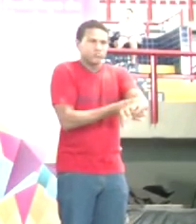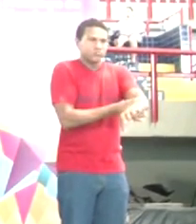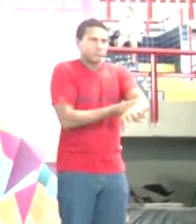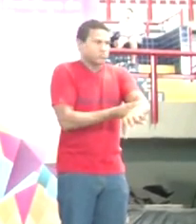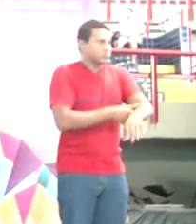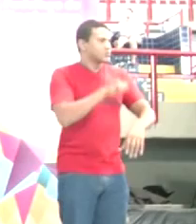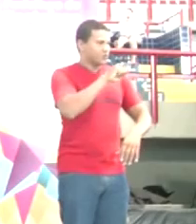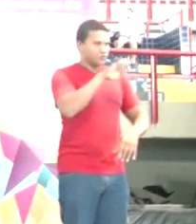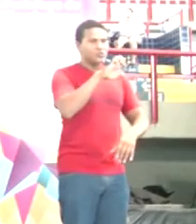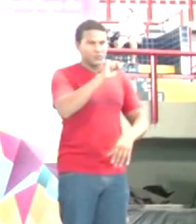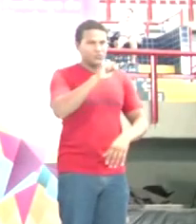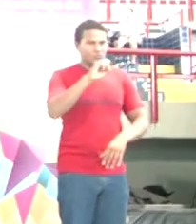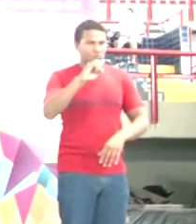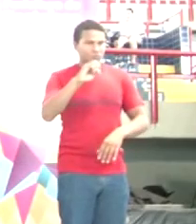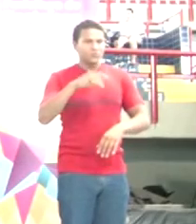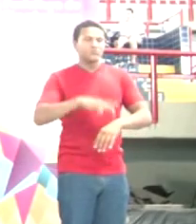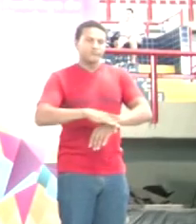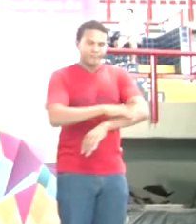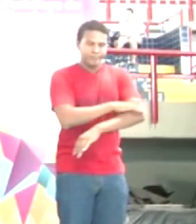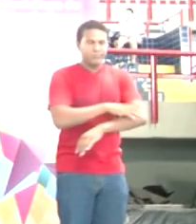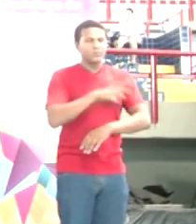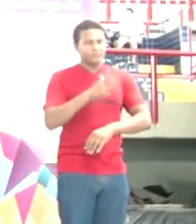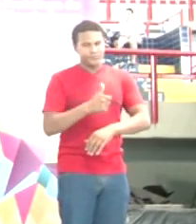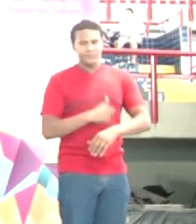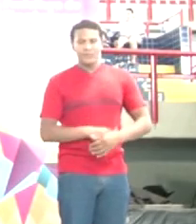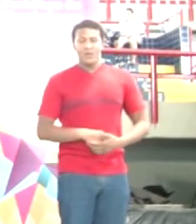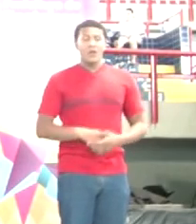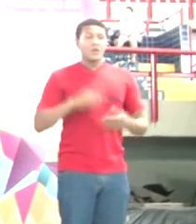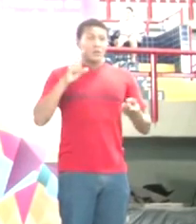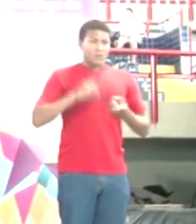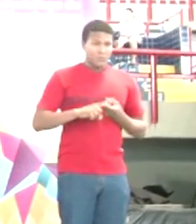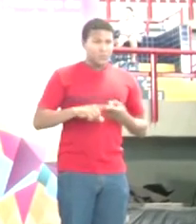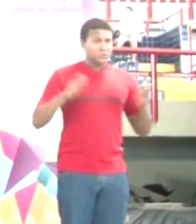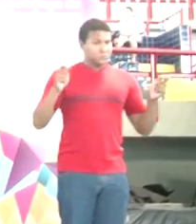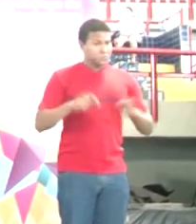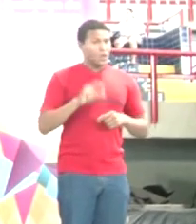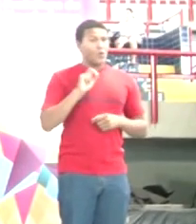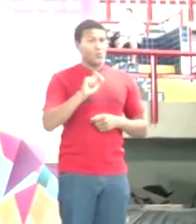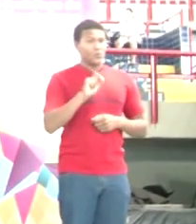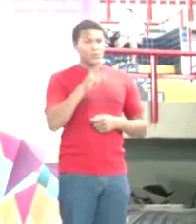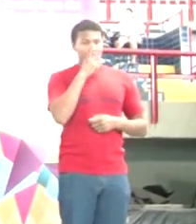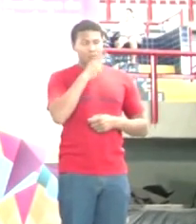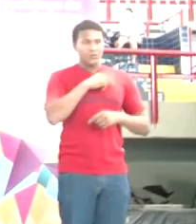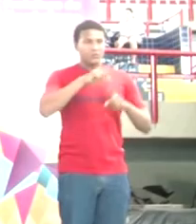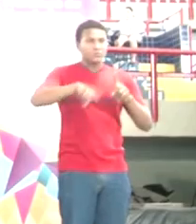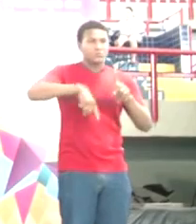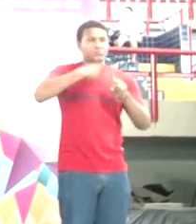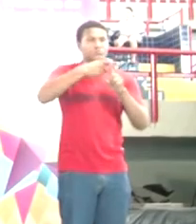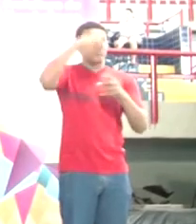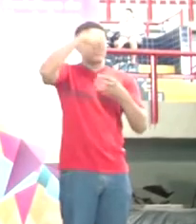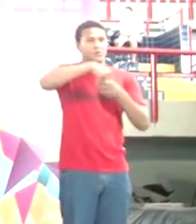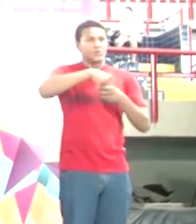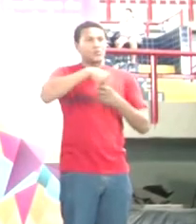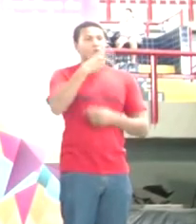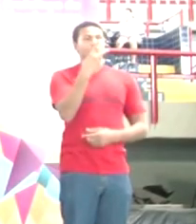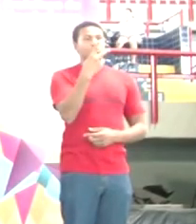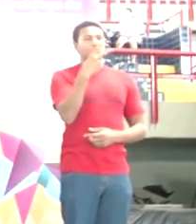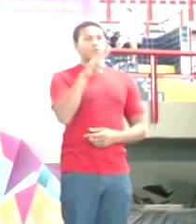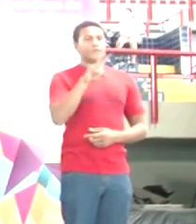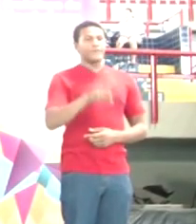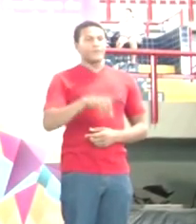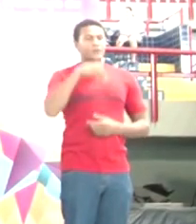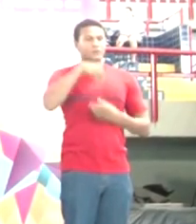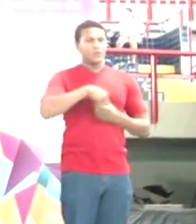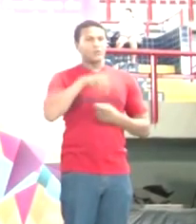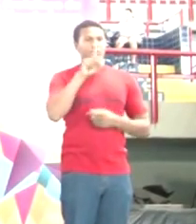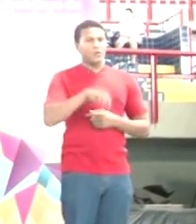cálcio reagindo com O2, formando duas vezes o sulfato de cálcio. As massas molares